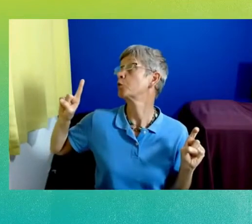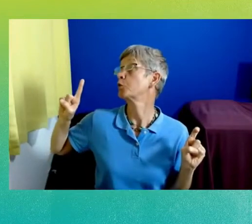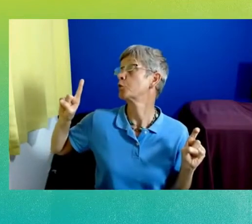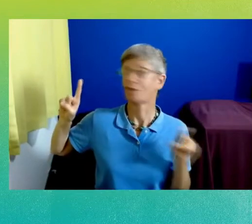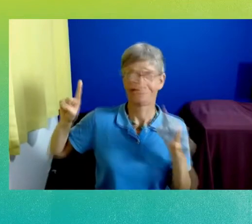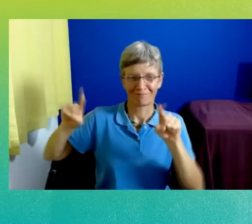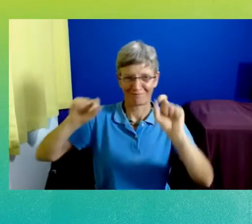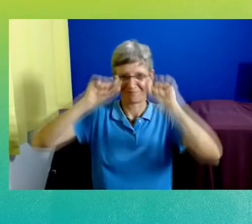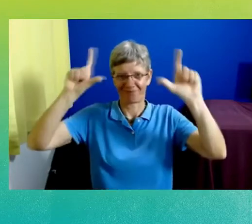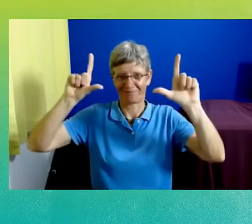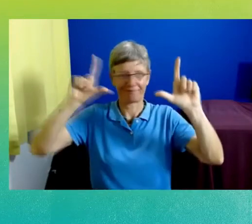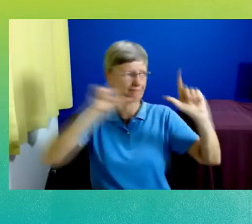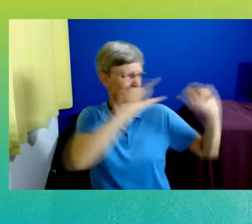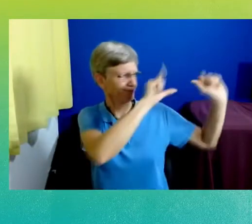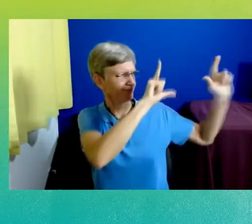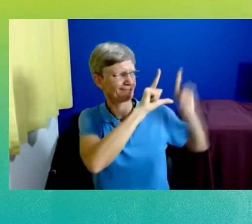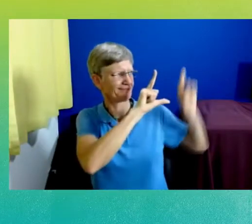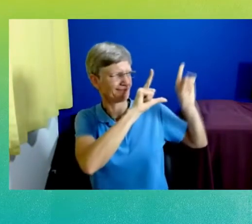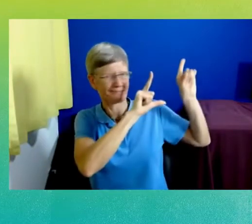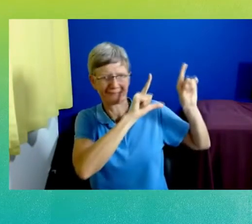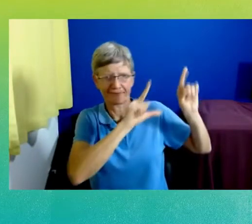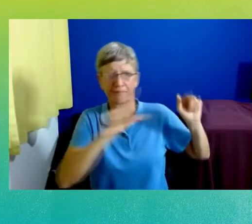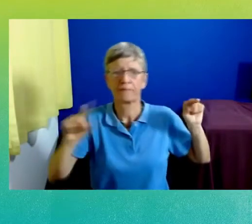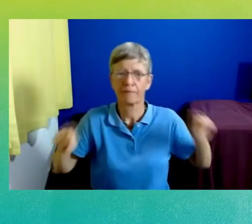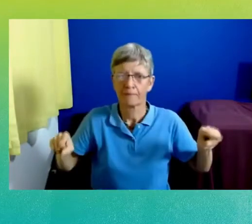E aí,